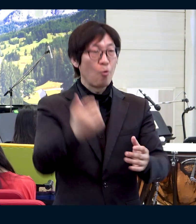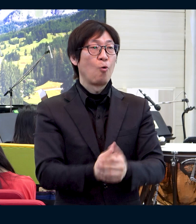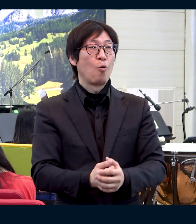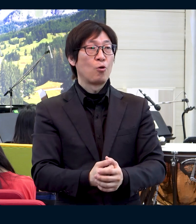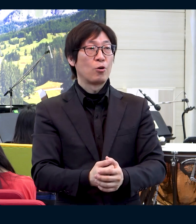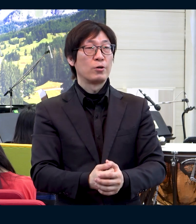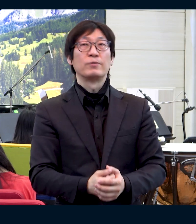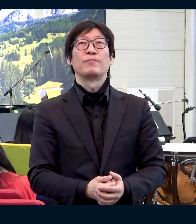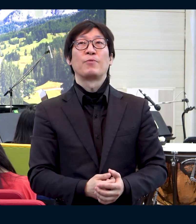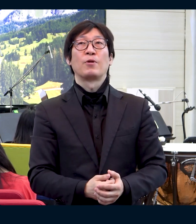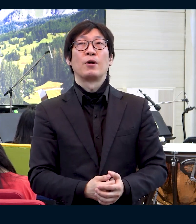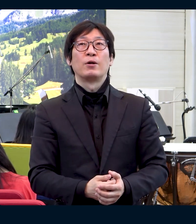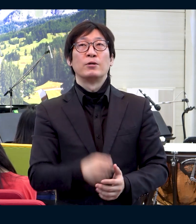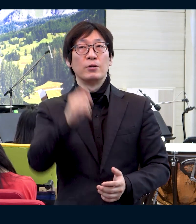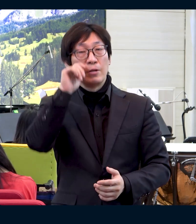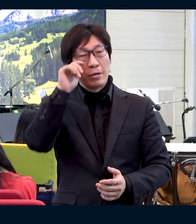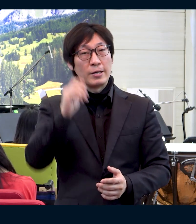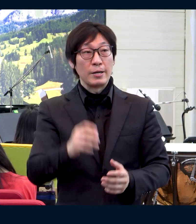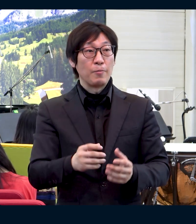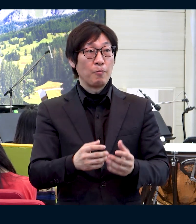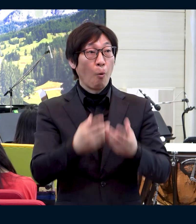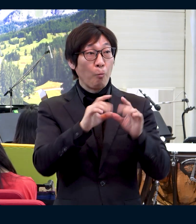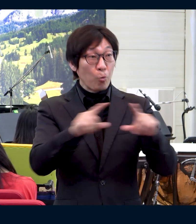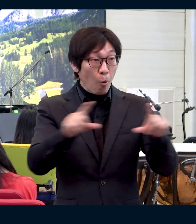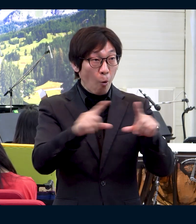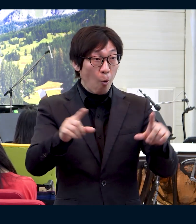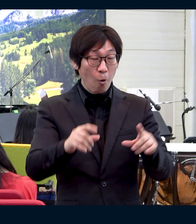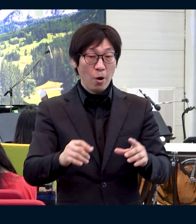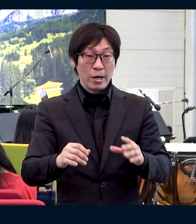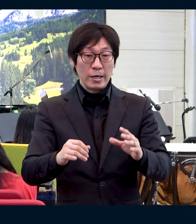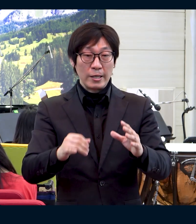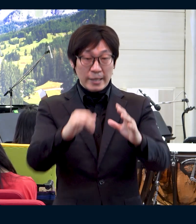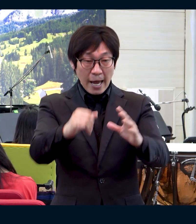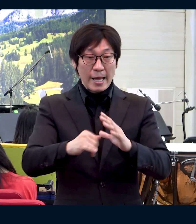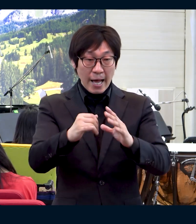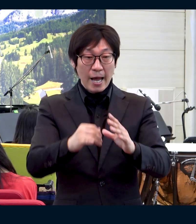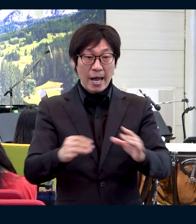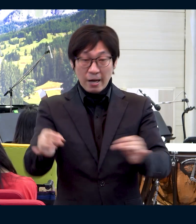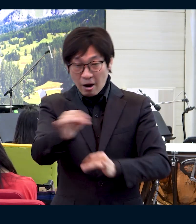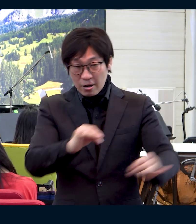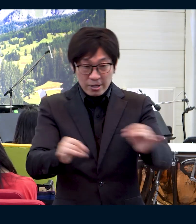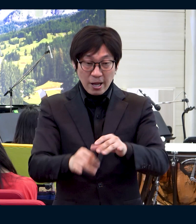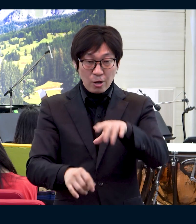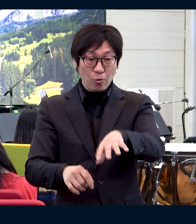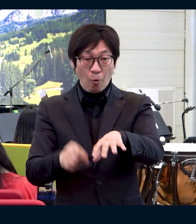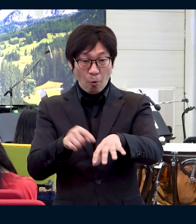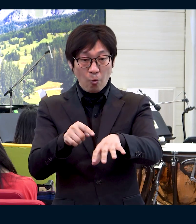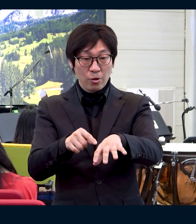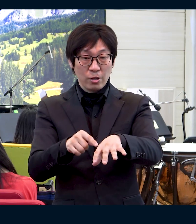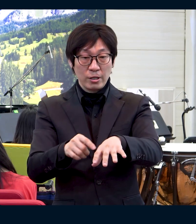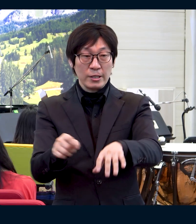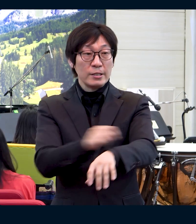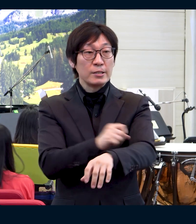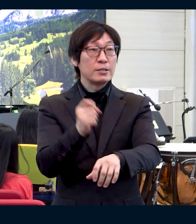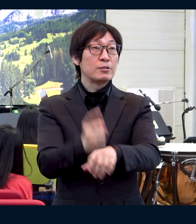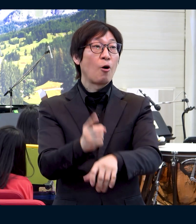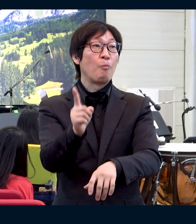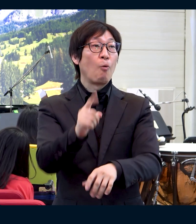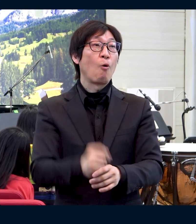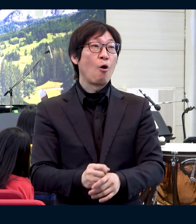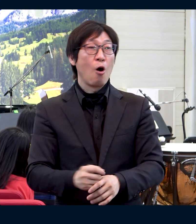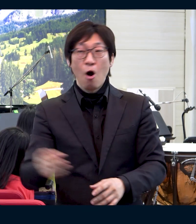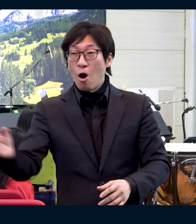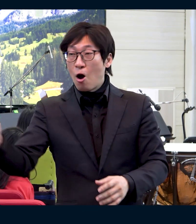그러한 도시였습니다. 지금도 그렇지만 세계적으로 경제의 중심지의 그 특징은 어떻습니까? 각종